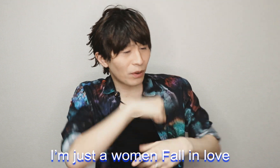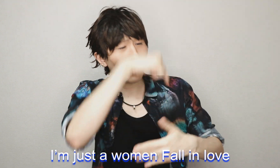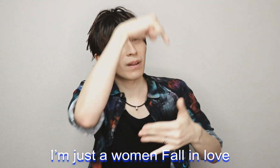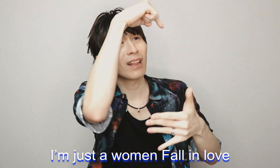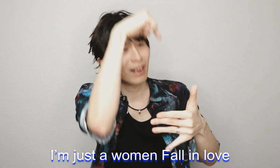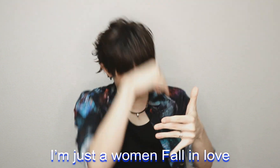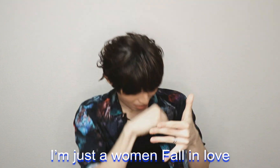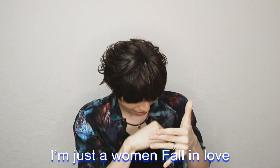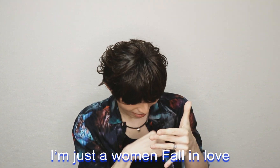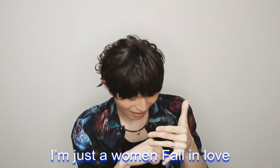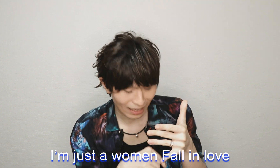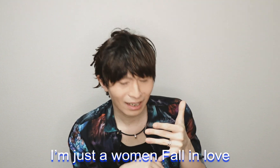fall in